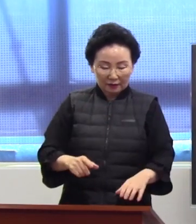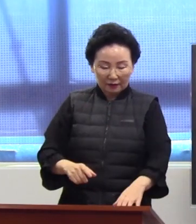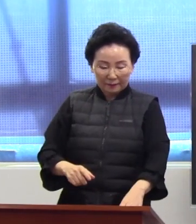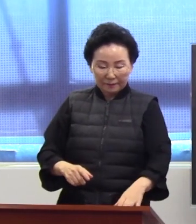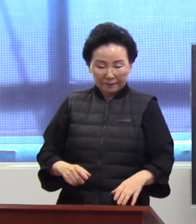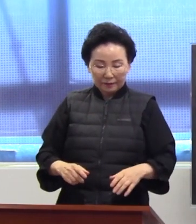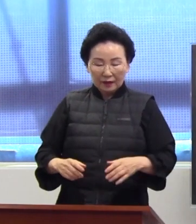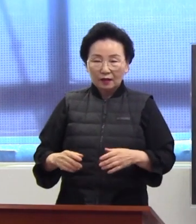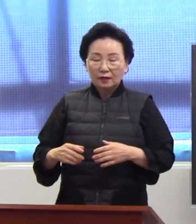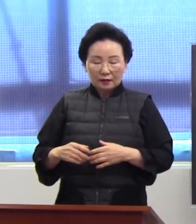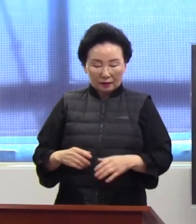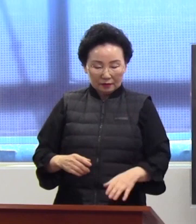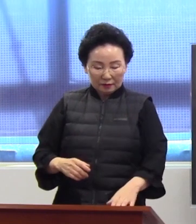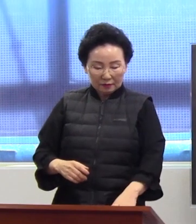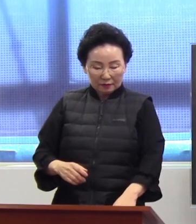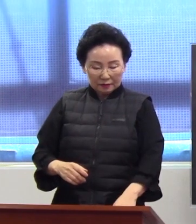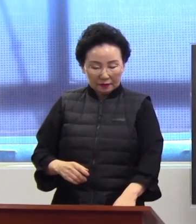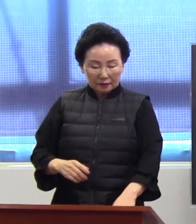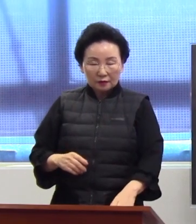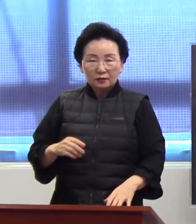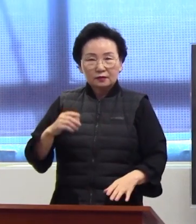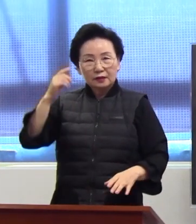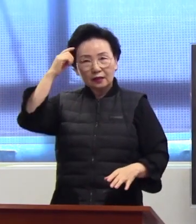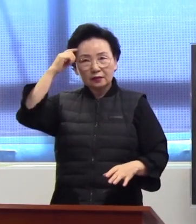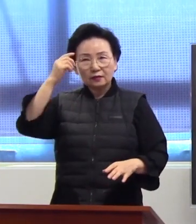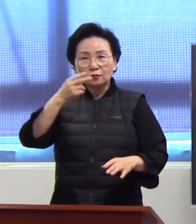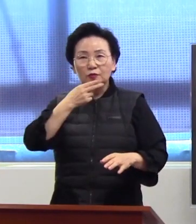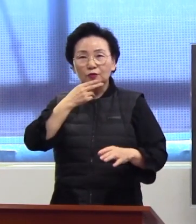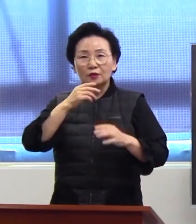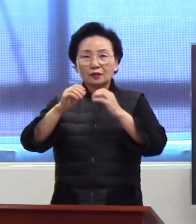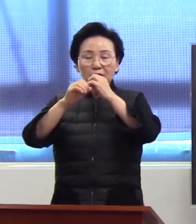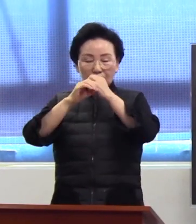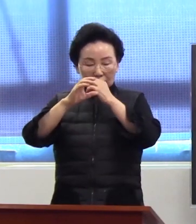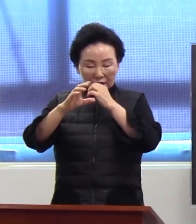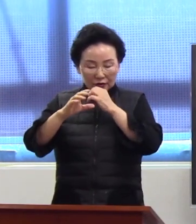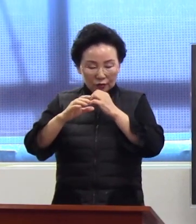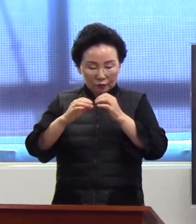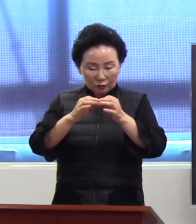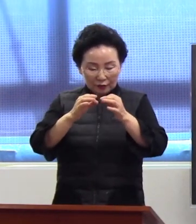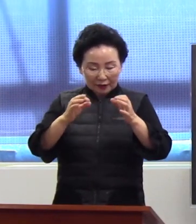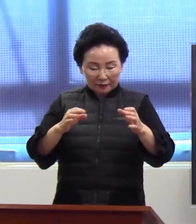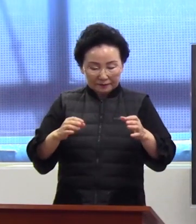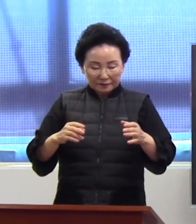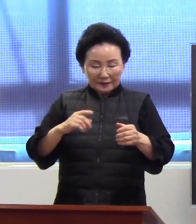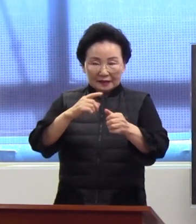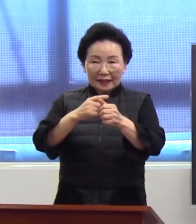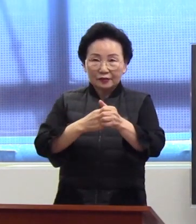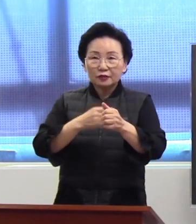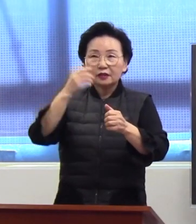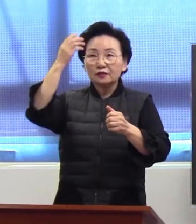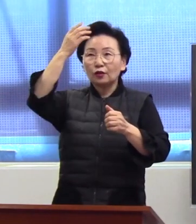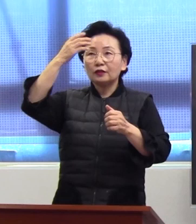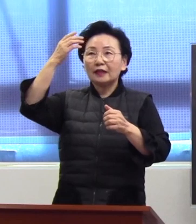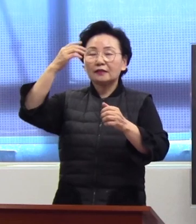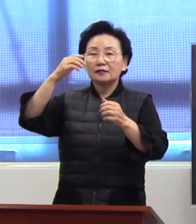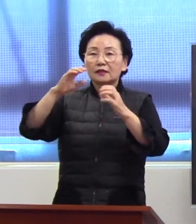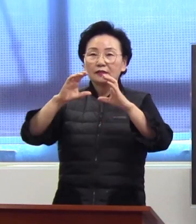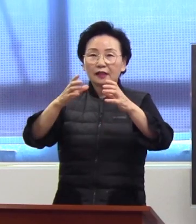했는데 그 생각이 없는 동안, 의식이 없는 동안 자연히 영의